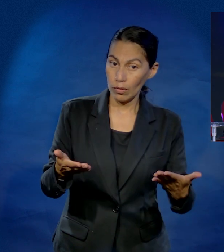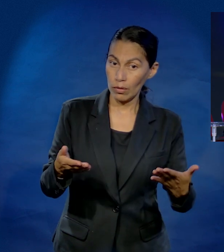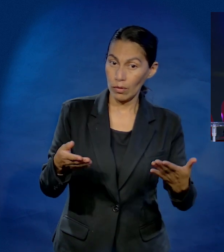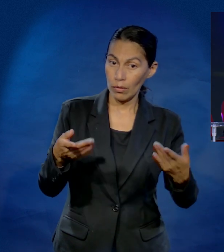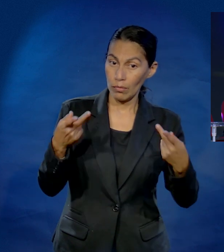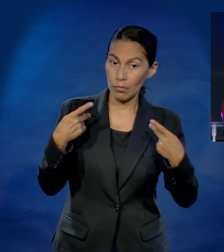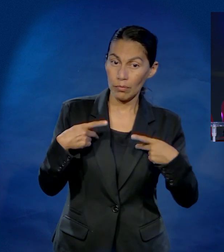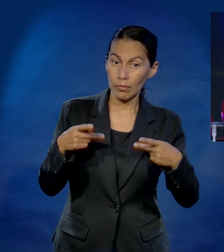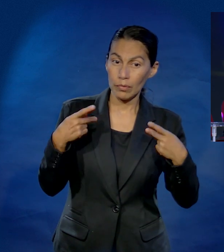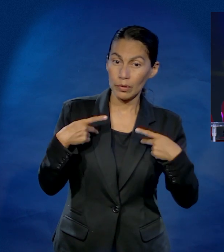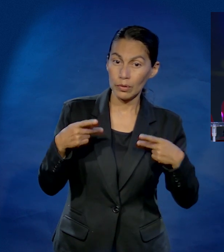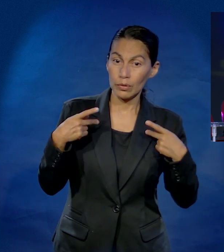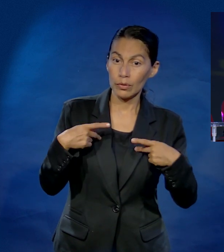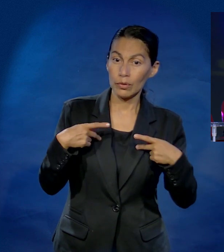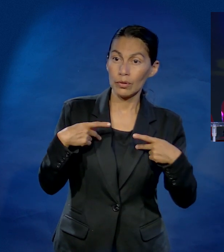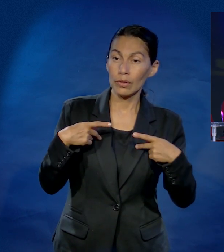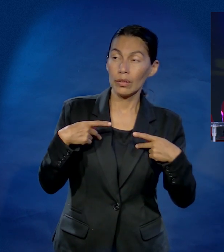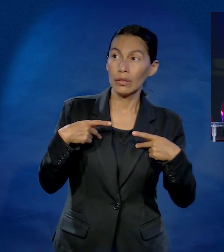ahora pues,